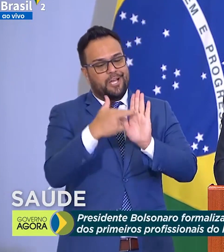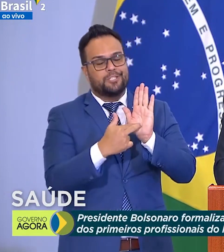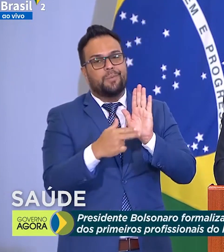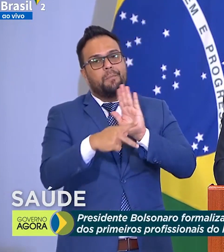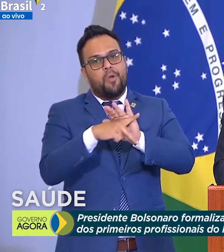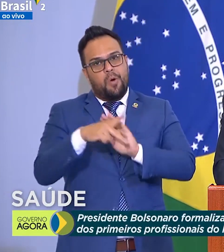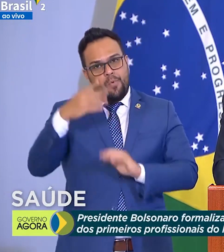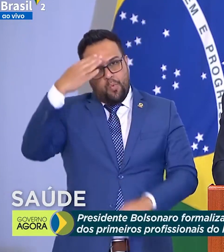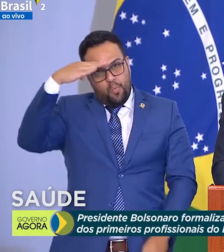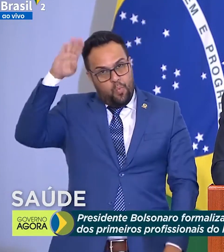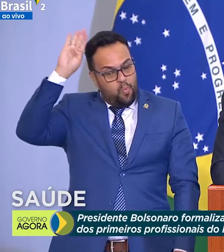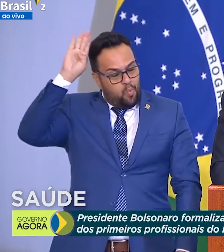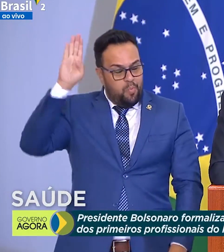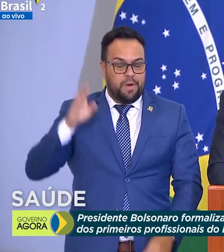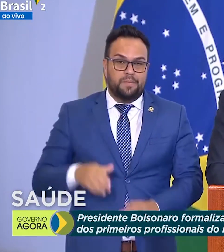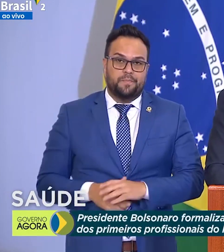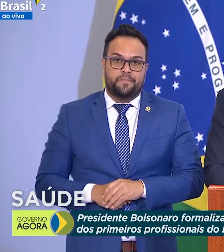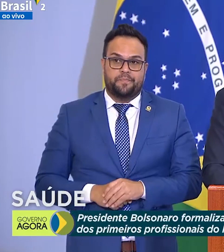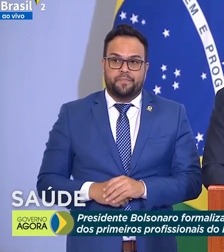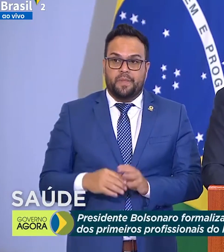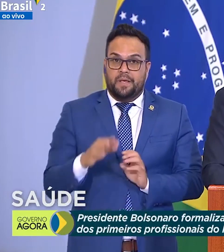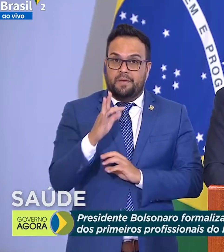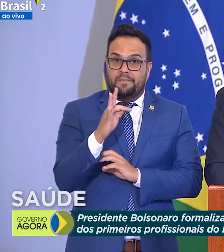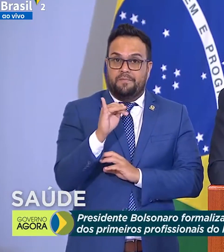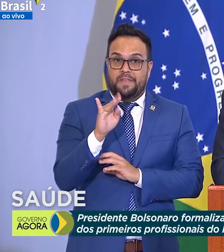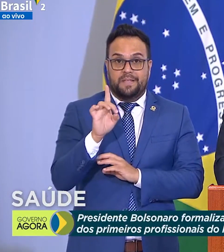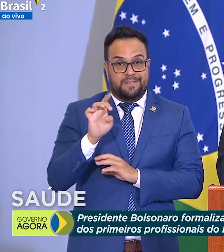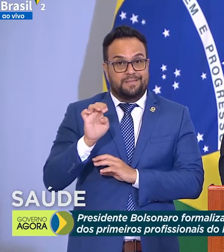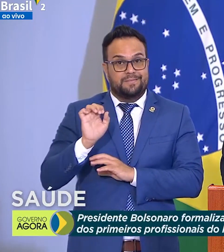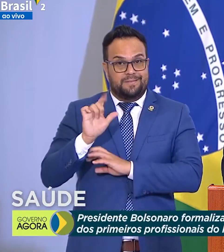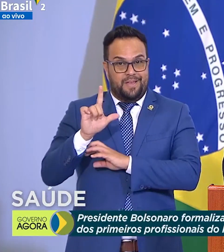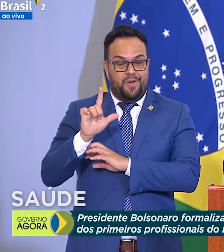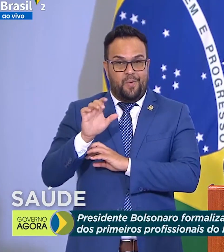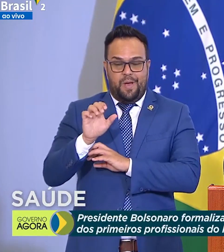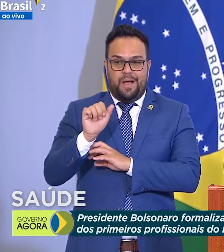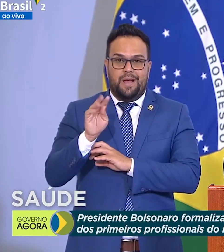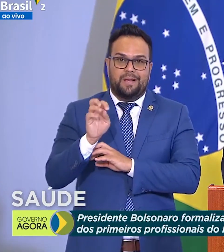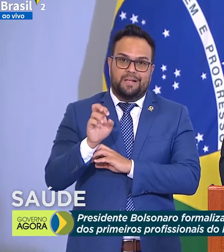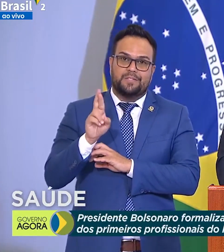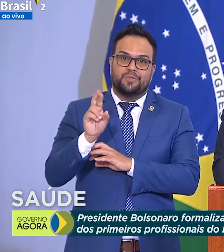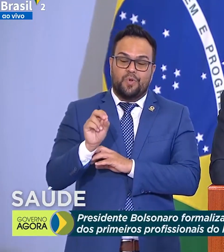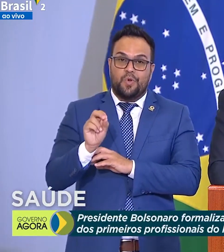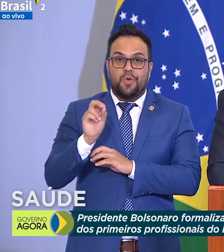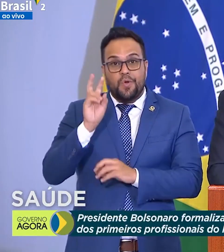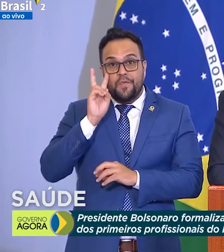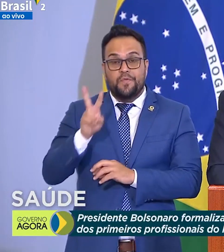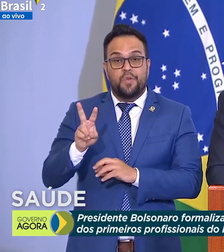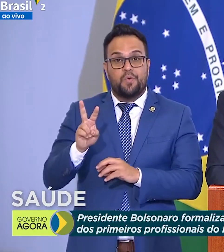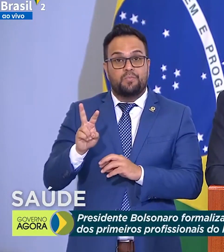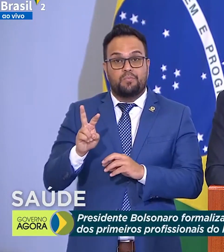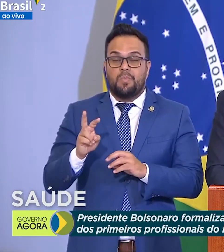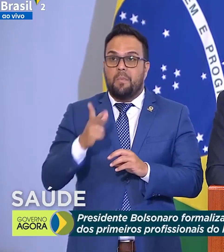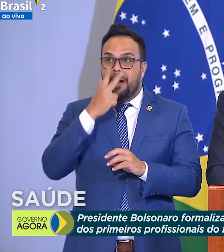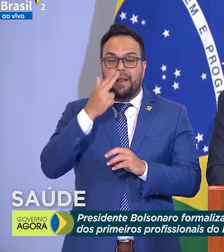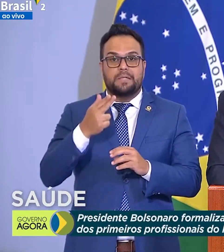cubano. Bem, Fidel Castro não viu acabar isso porque